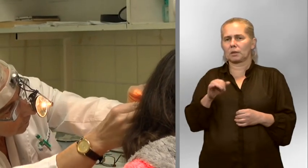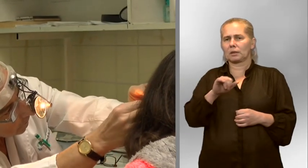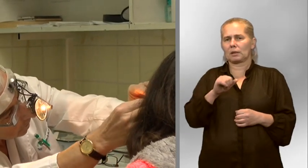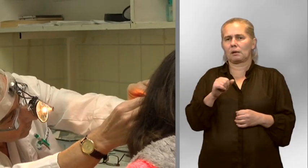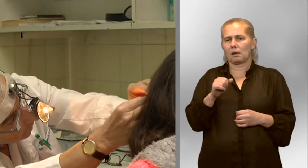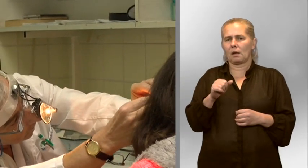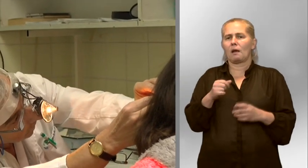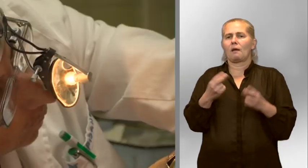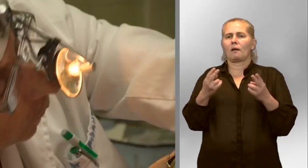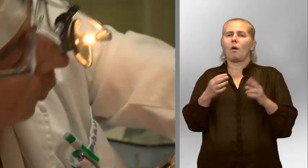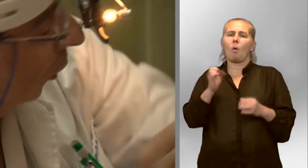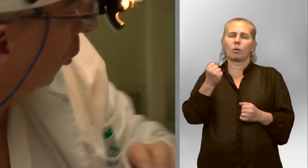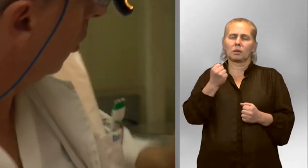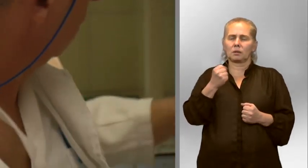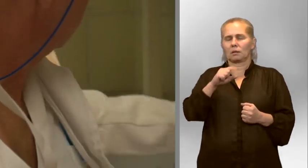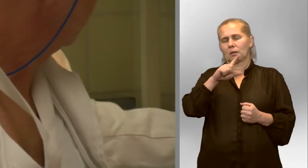može da bude